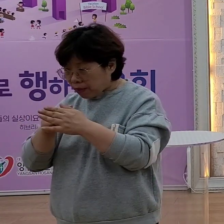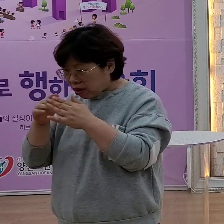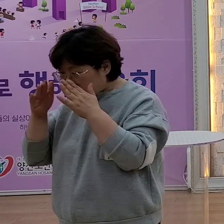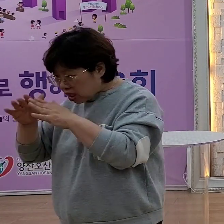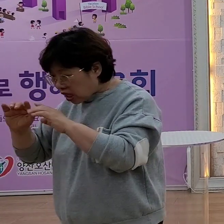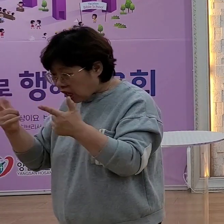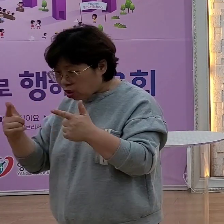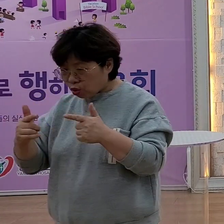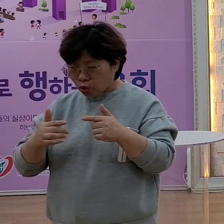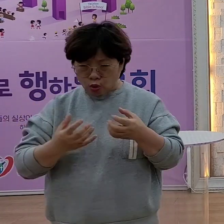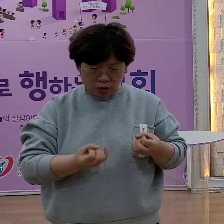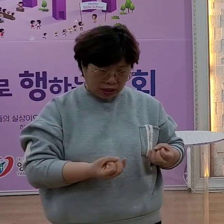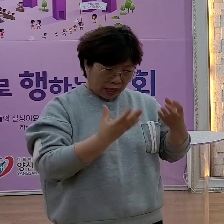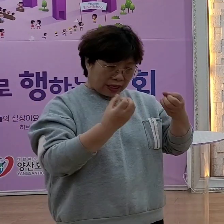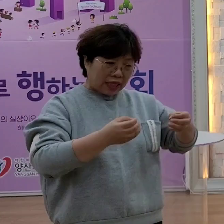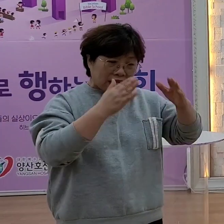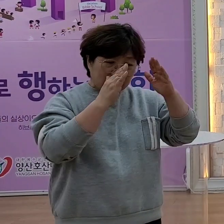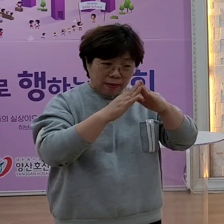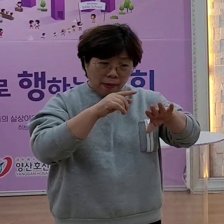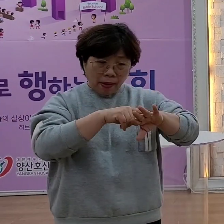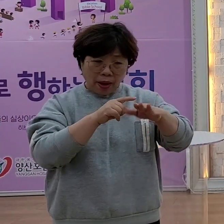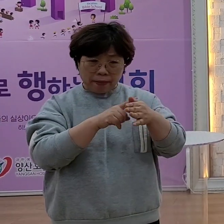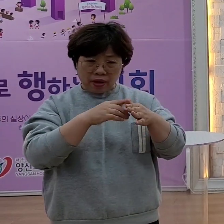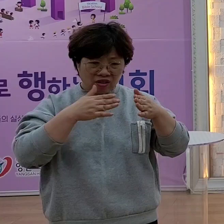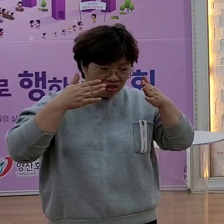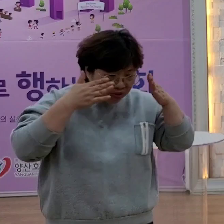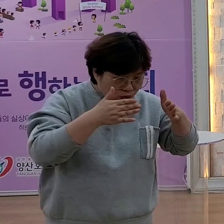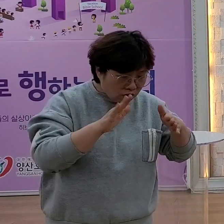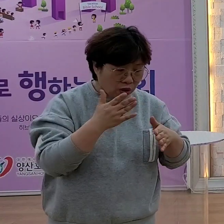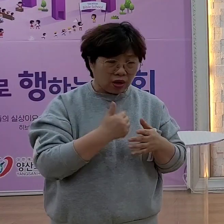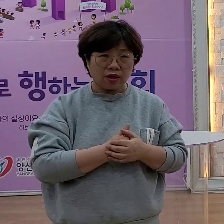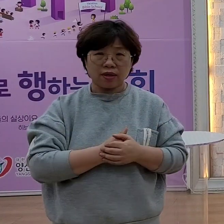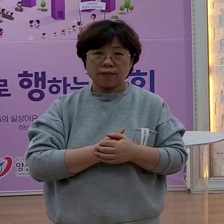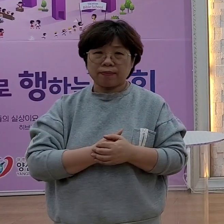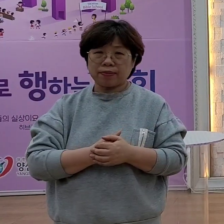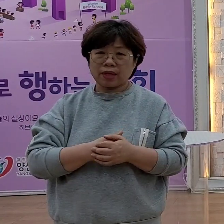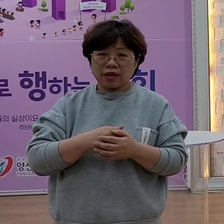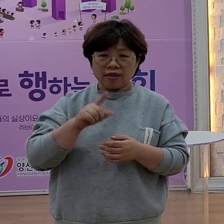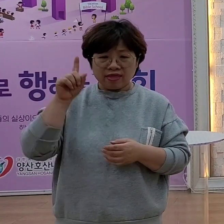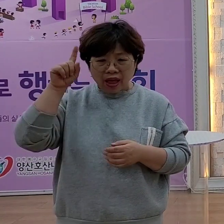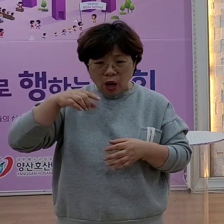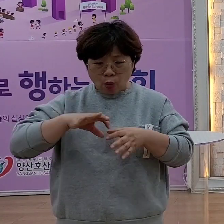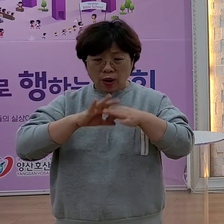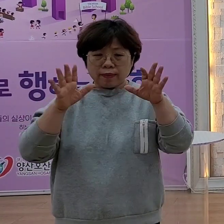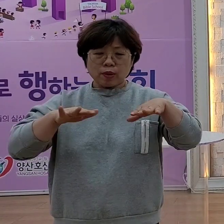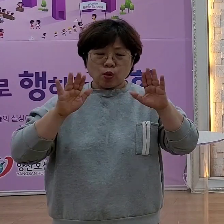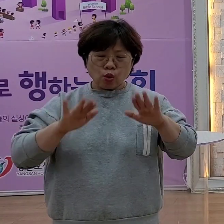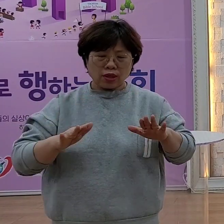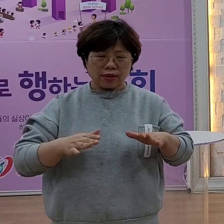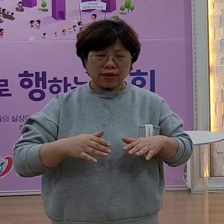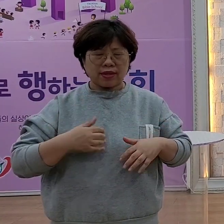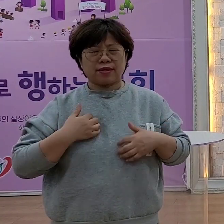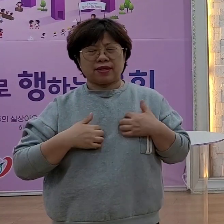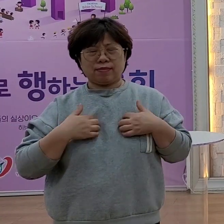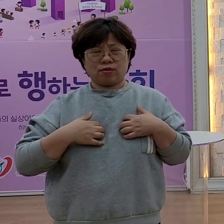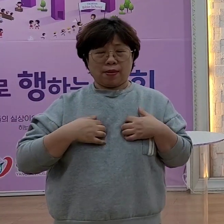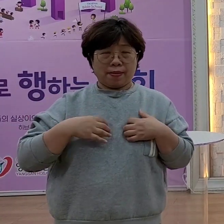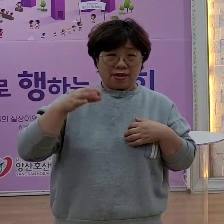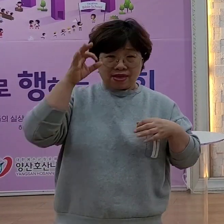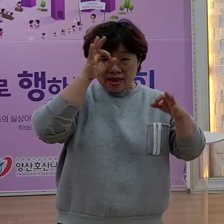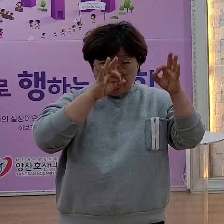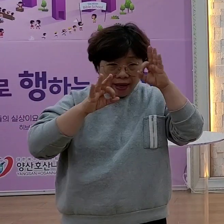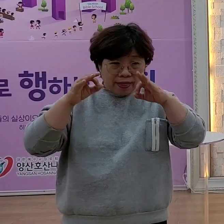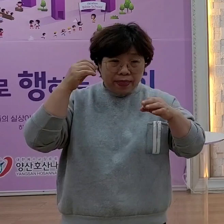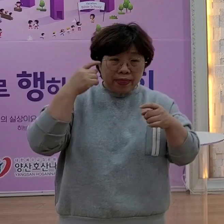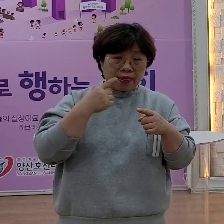어떻게 되든지 오늘 어떻게 되든지 간에 나는 즐기고 보자. 내가 좋아하는 기뻐하는 것만 찾다가 그